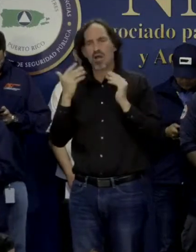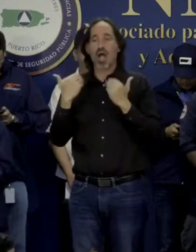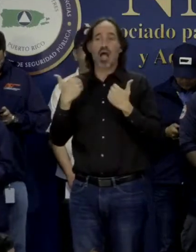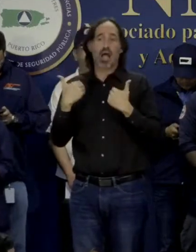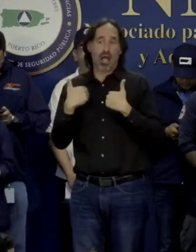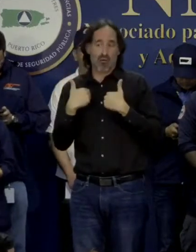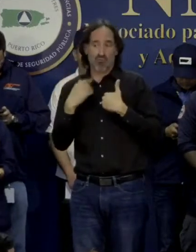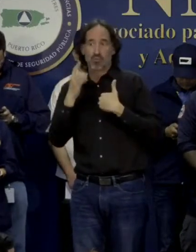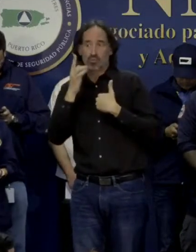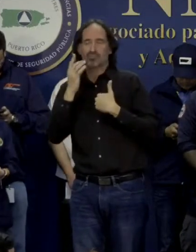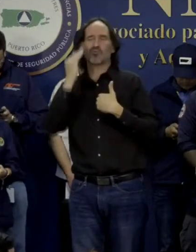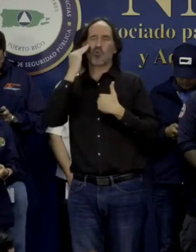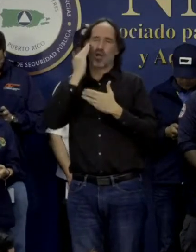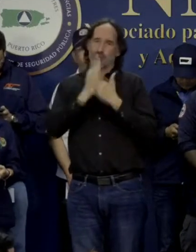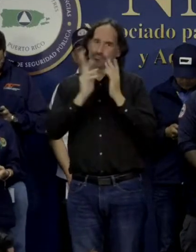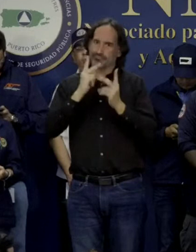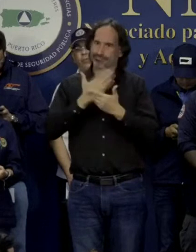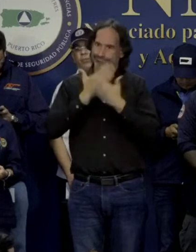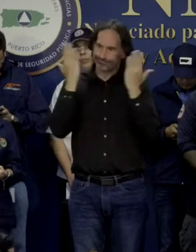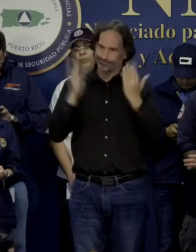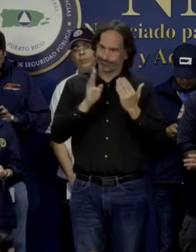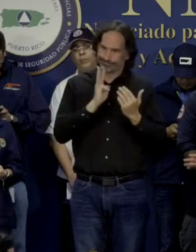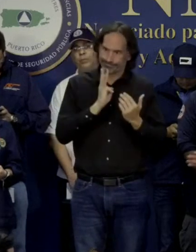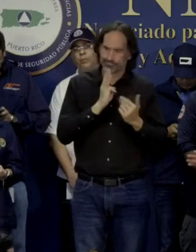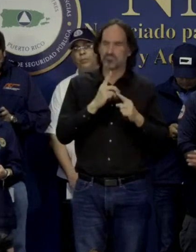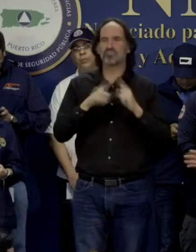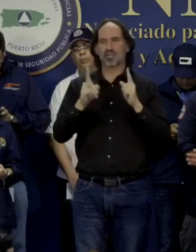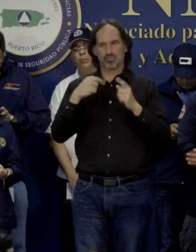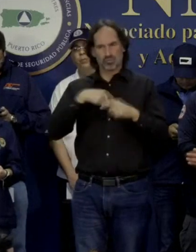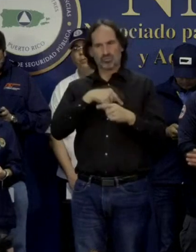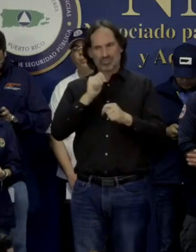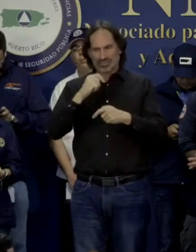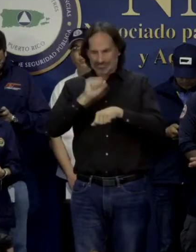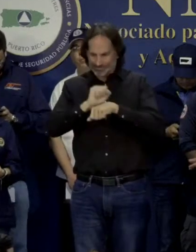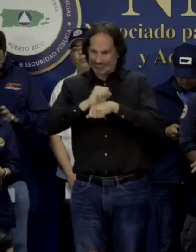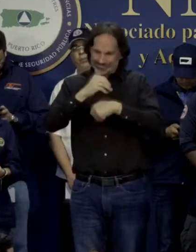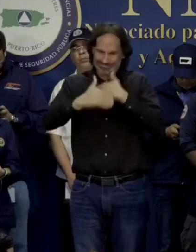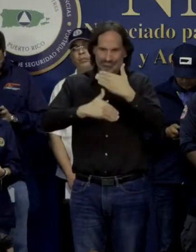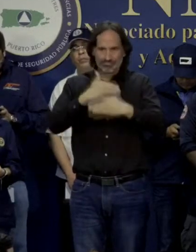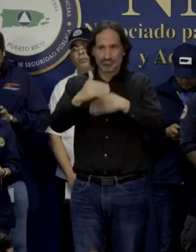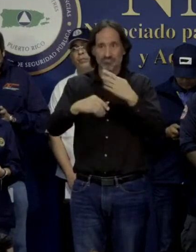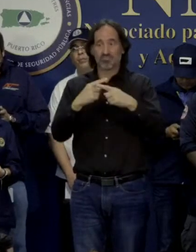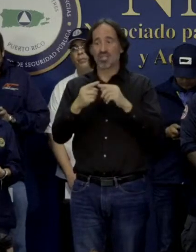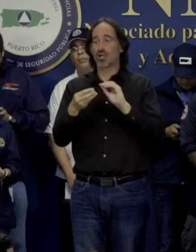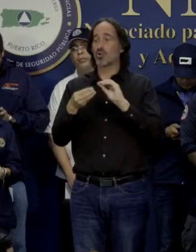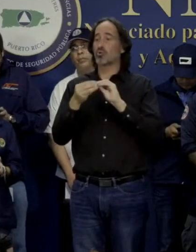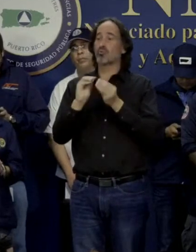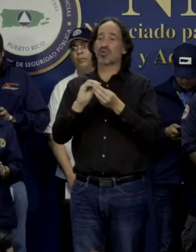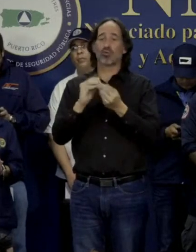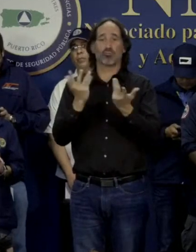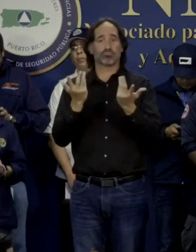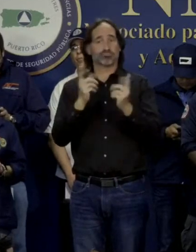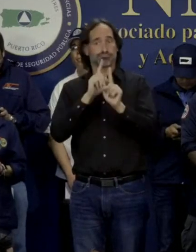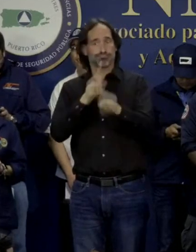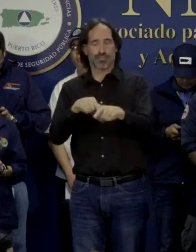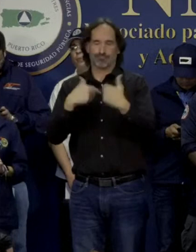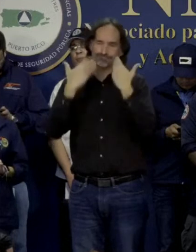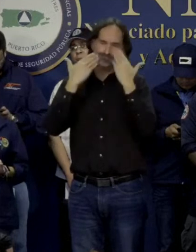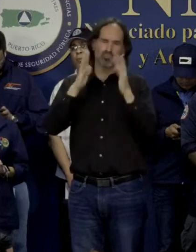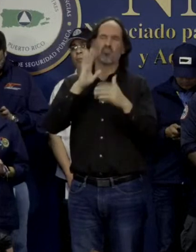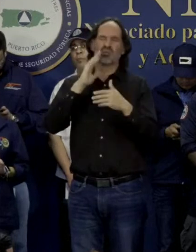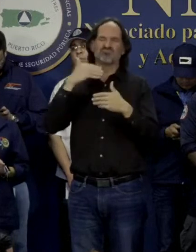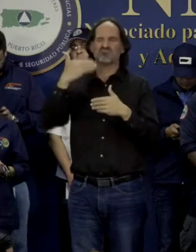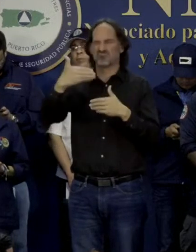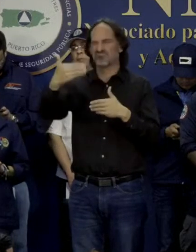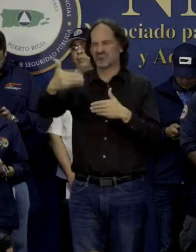solo, según pues transcurra el tiempo. Pero sí, es cuestión de días lo que queremos que tome el restaurarle el